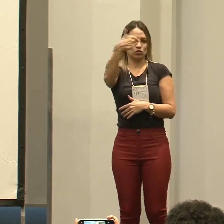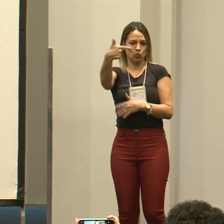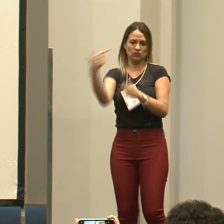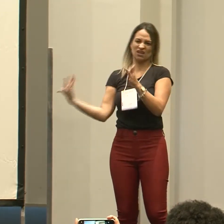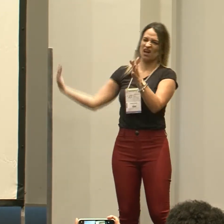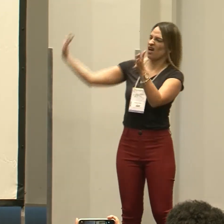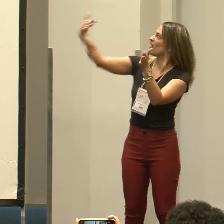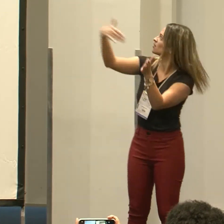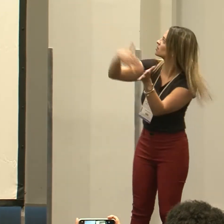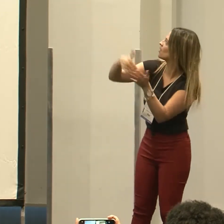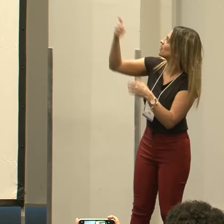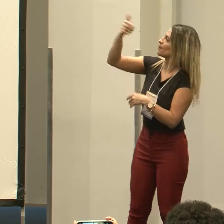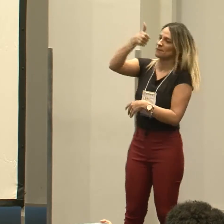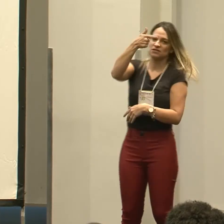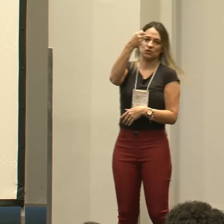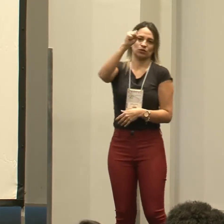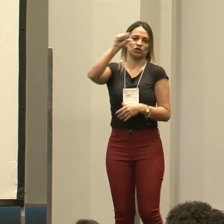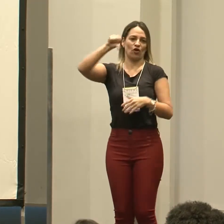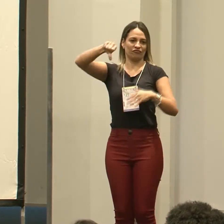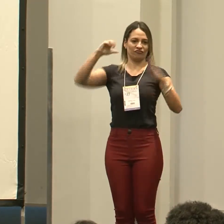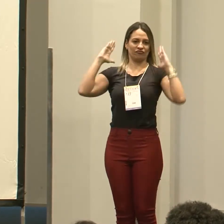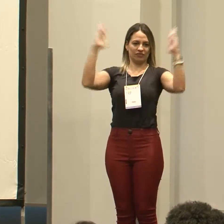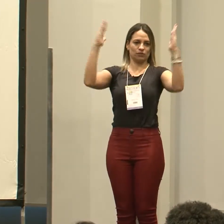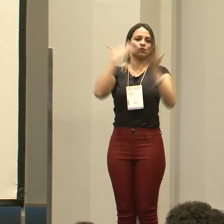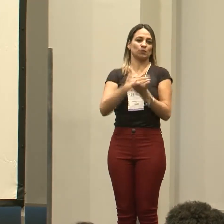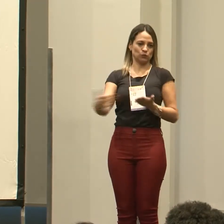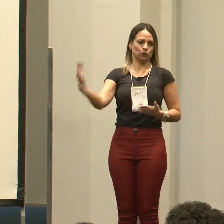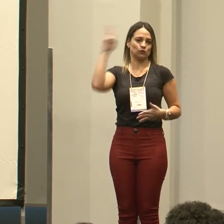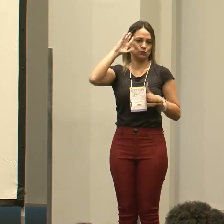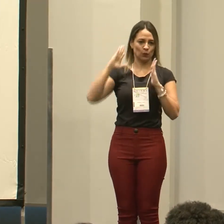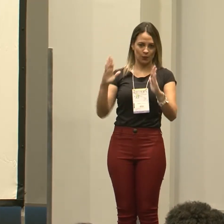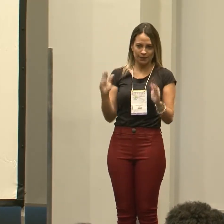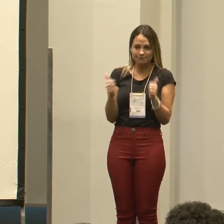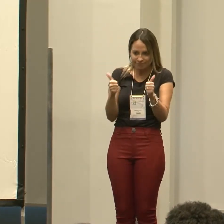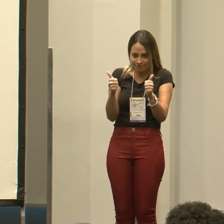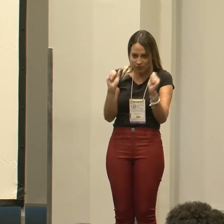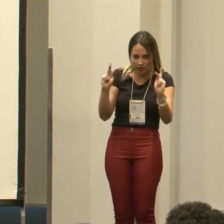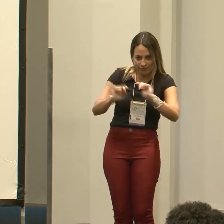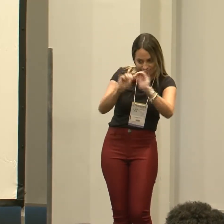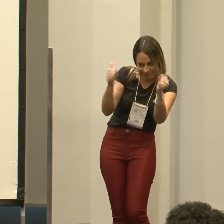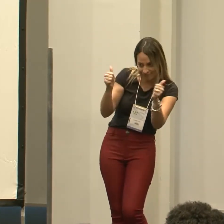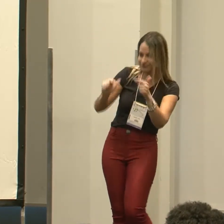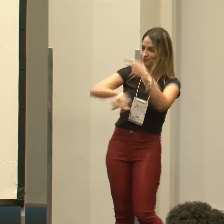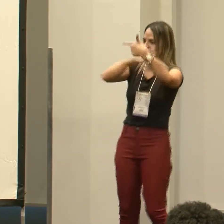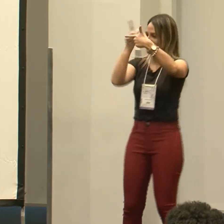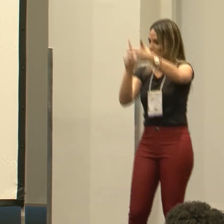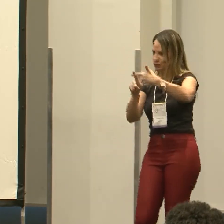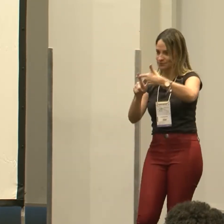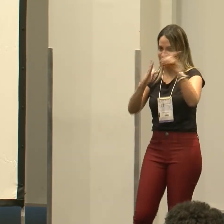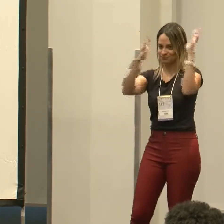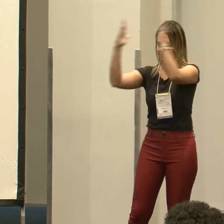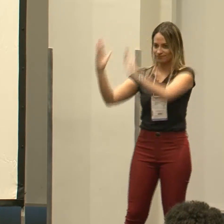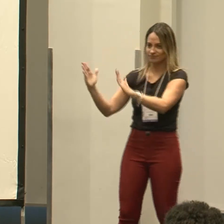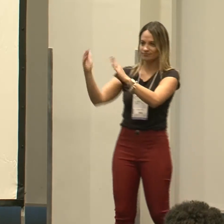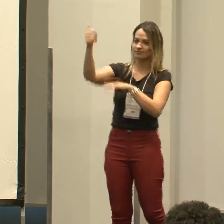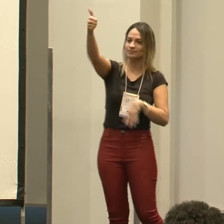surdos. Viveu de 1712 até 1789, ok? Vamos passar para o